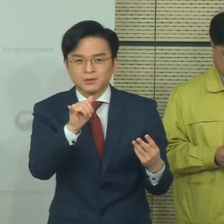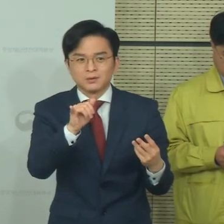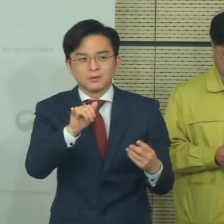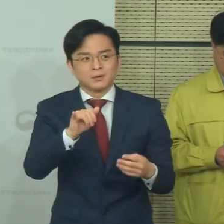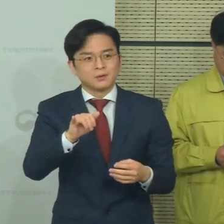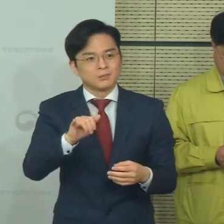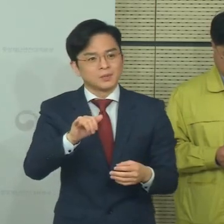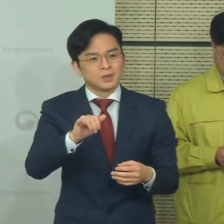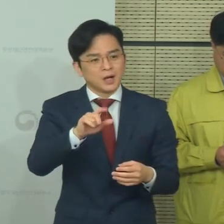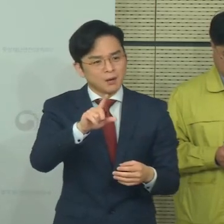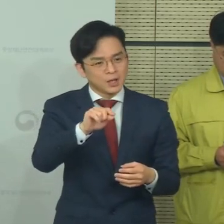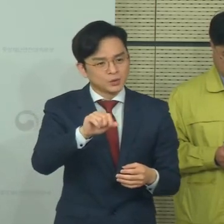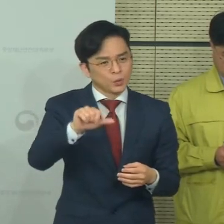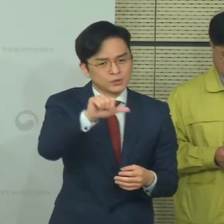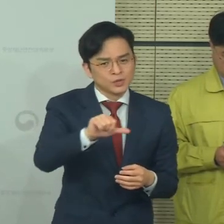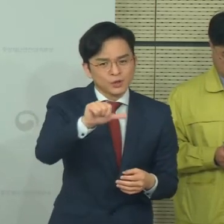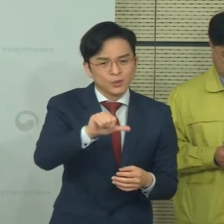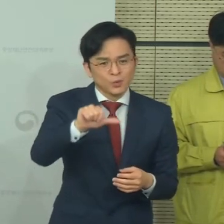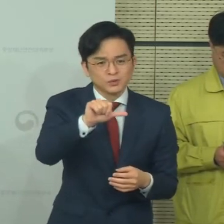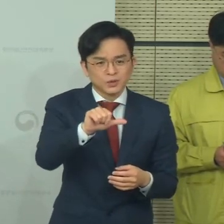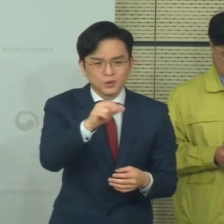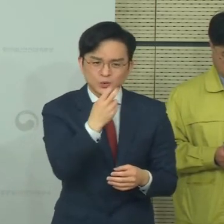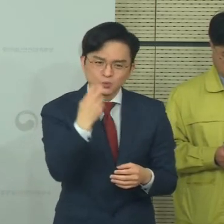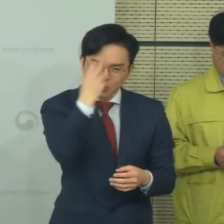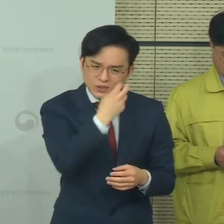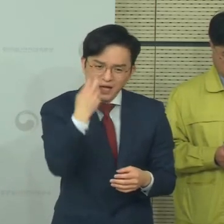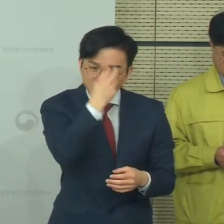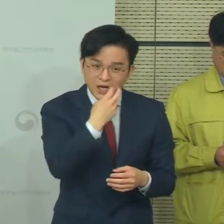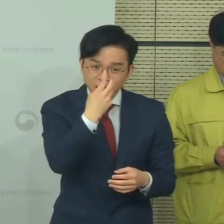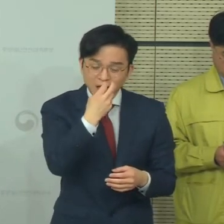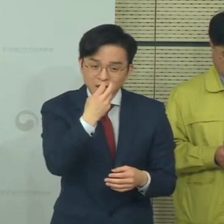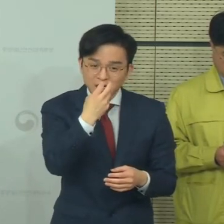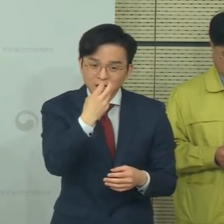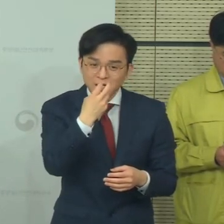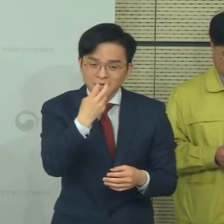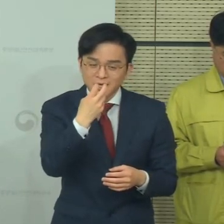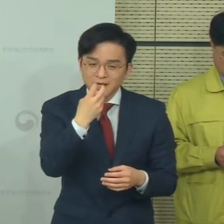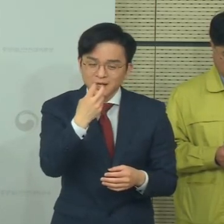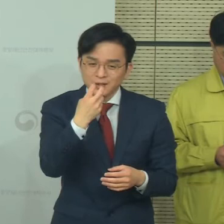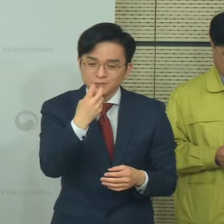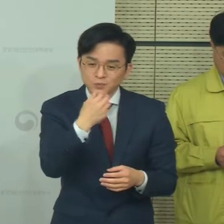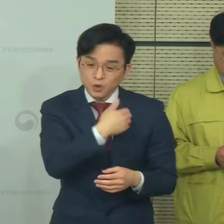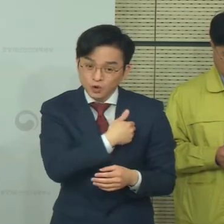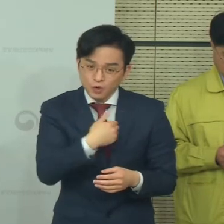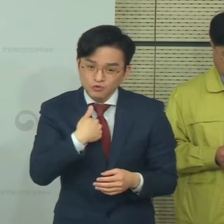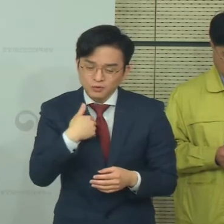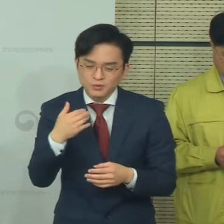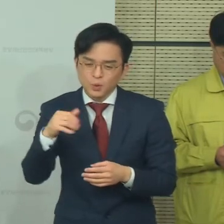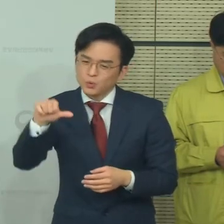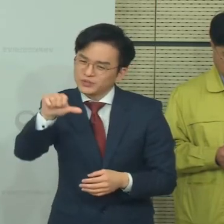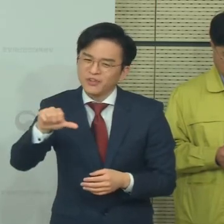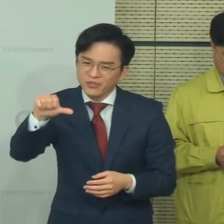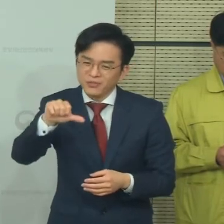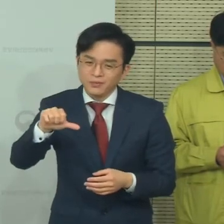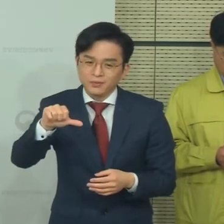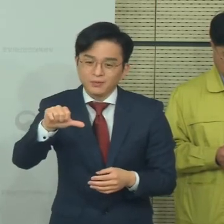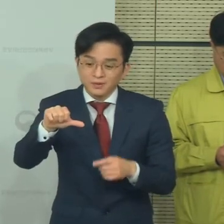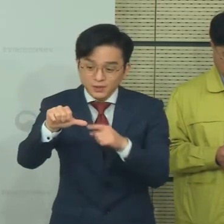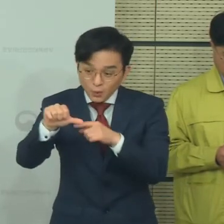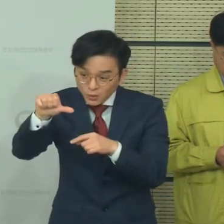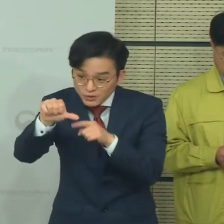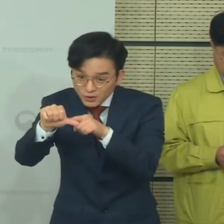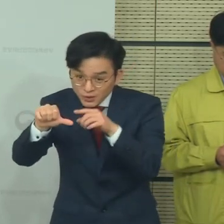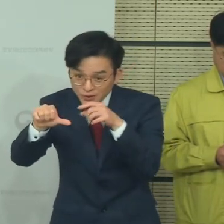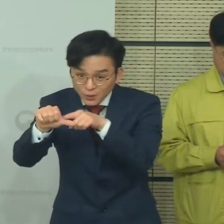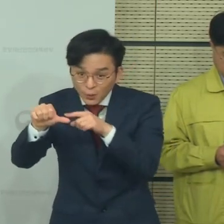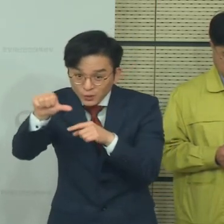게 하루에 한 5천 정도 내외 정도의 물량을 가지고 운영을 하고 있는 중입니다. 거기에서 요양병원에 있는 환자분들을 전수를 조사한다든지,